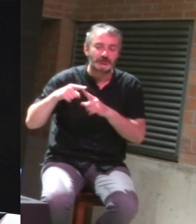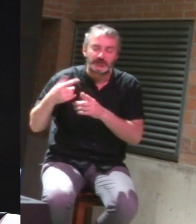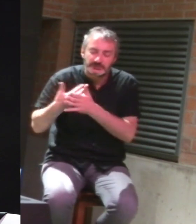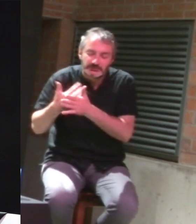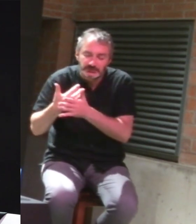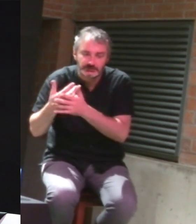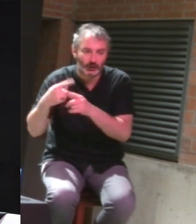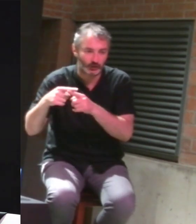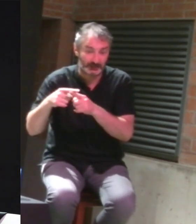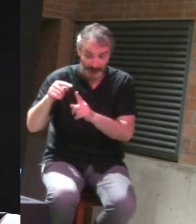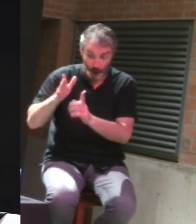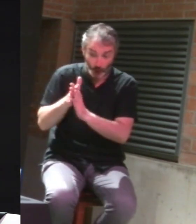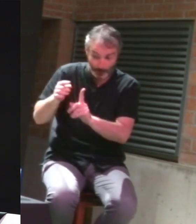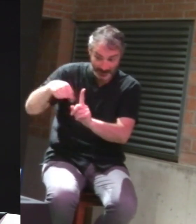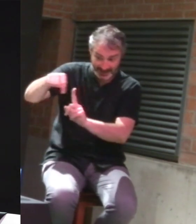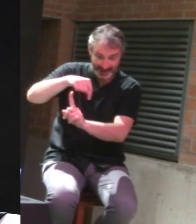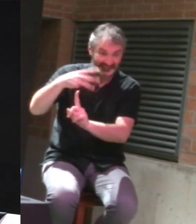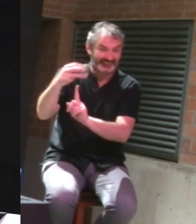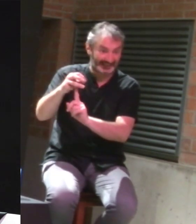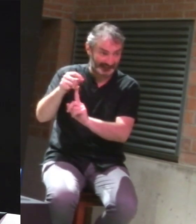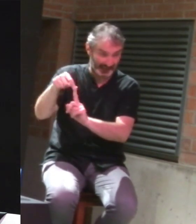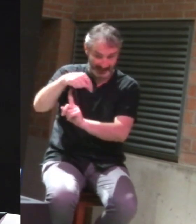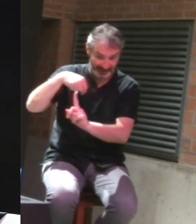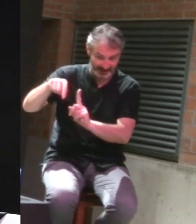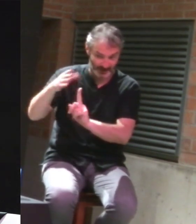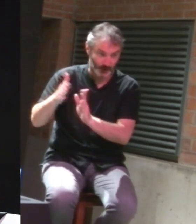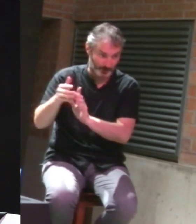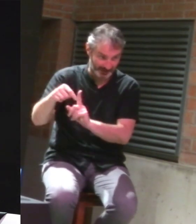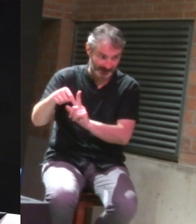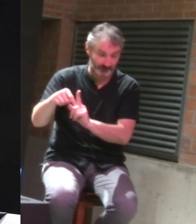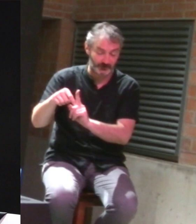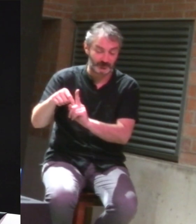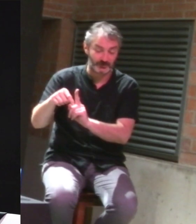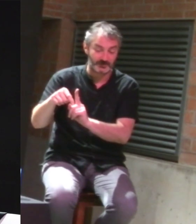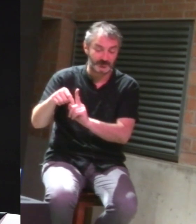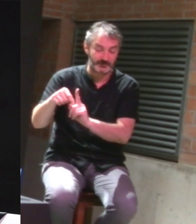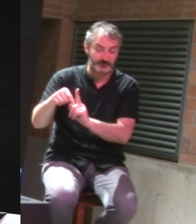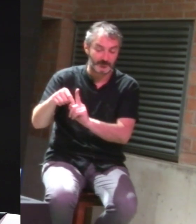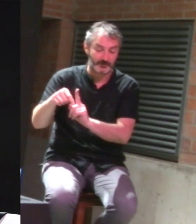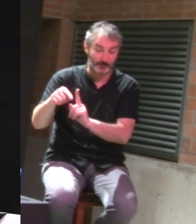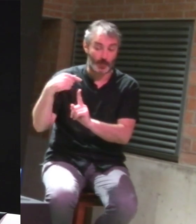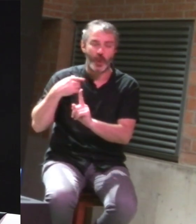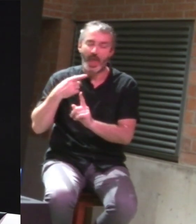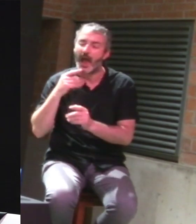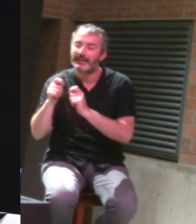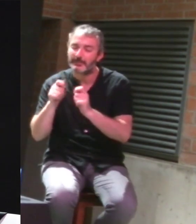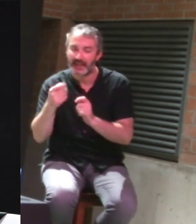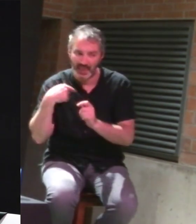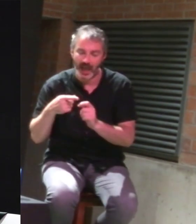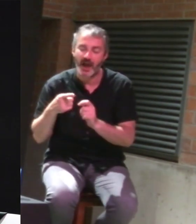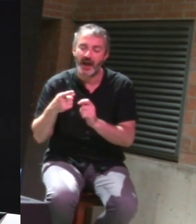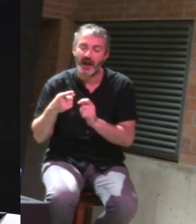eren moltíssims, tots els 30 i pico els van deportar a la mort, que jo sé qui fa les biografies d'aquests pobres, no? Perquè tenien relació amb les